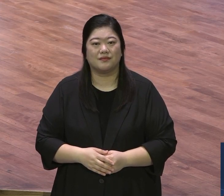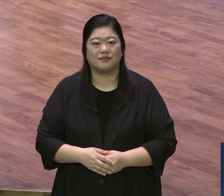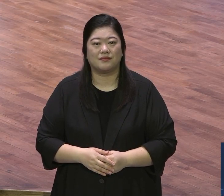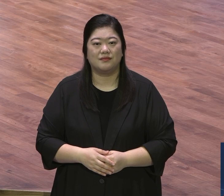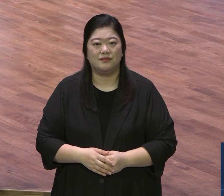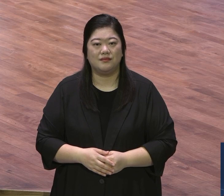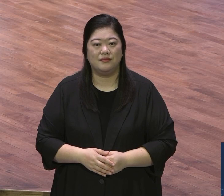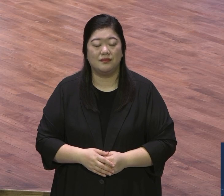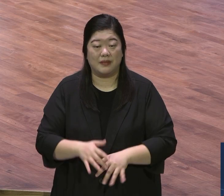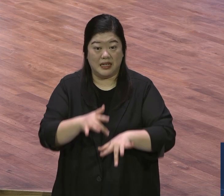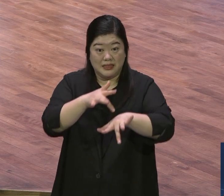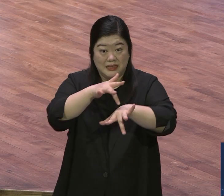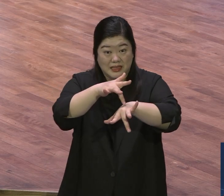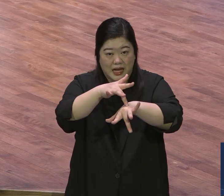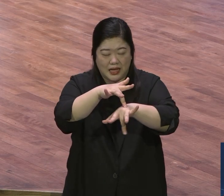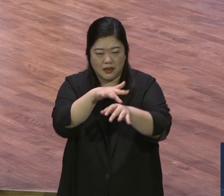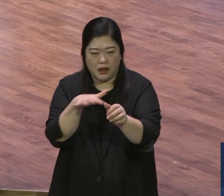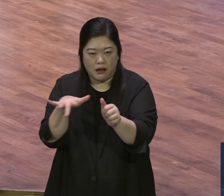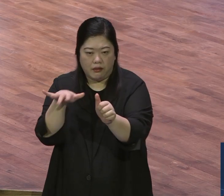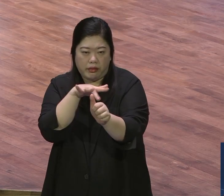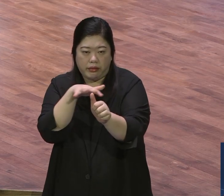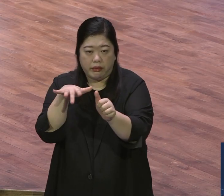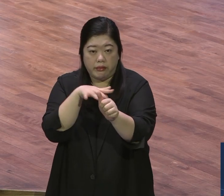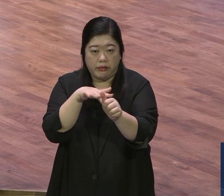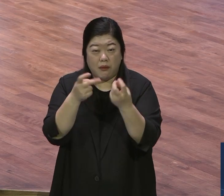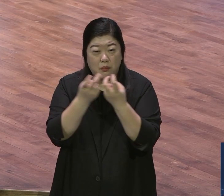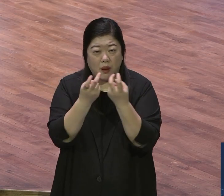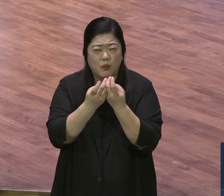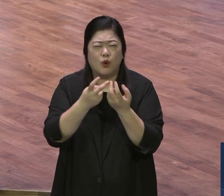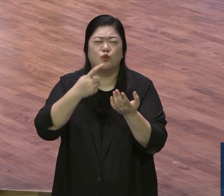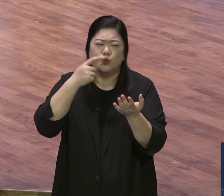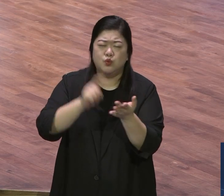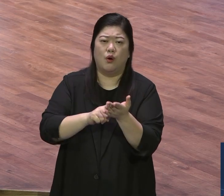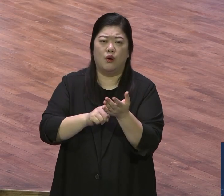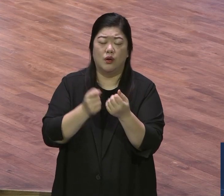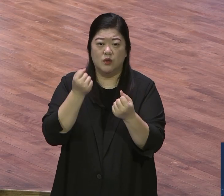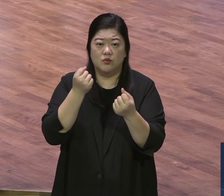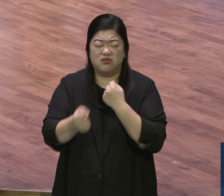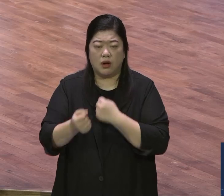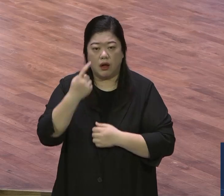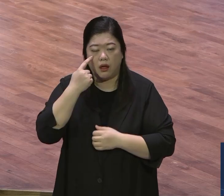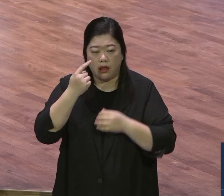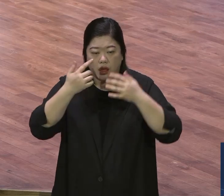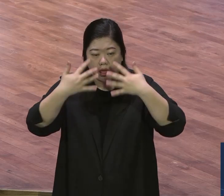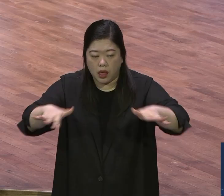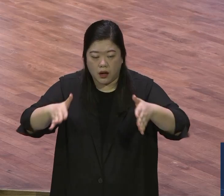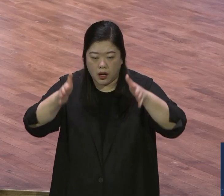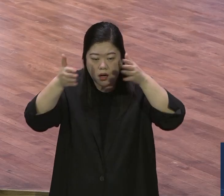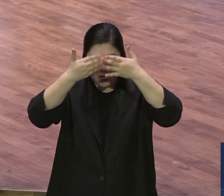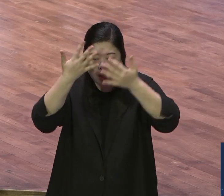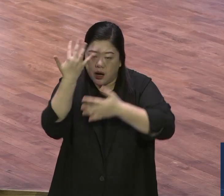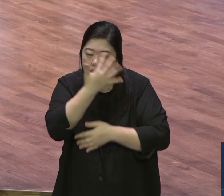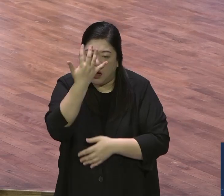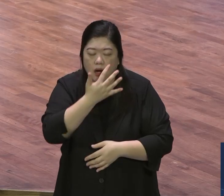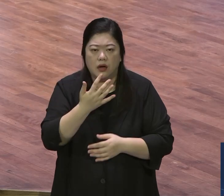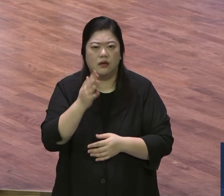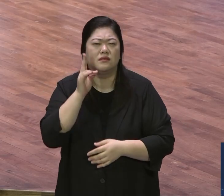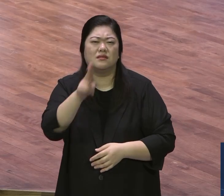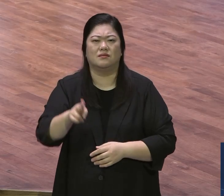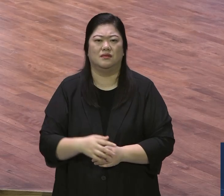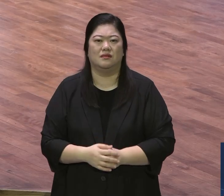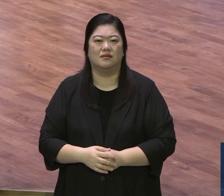사단이 속임수 간단한 건데 그걸 잘 몰라 하나님의 말씀에 합당하지 않는 건 과감히 벌이라니까요 보금에 합당한 새로운